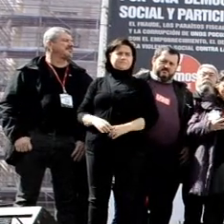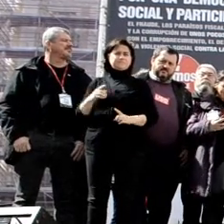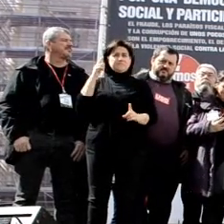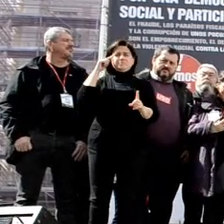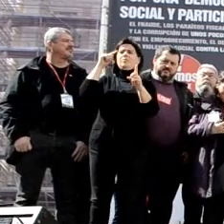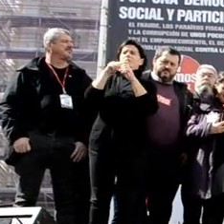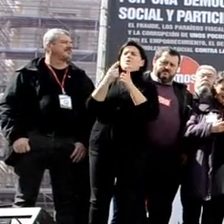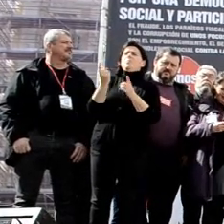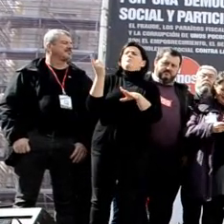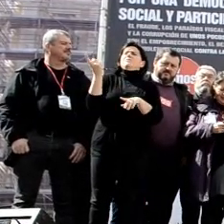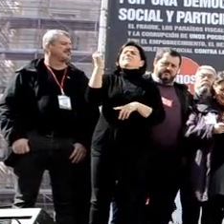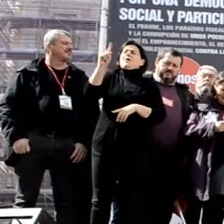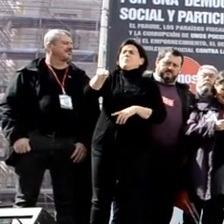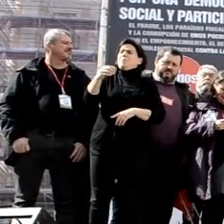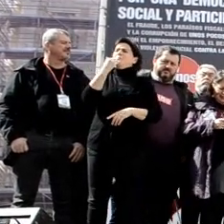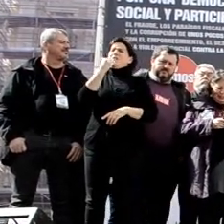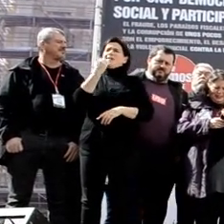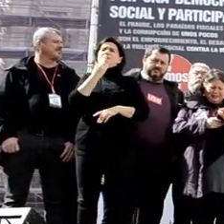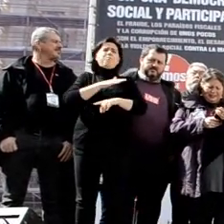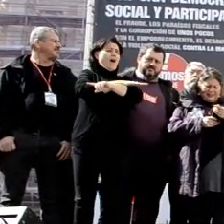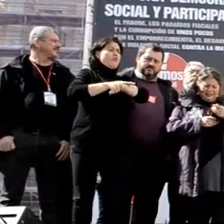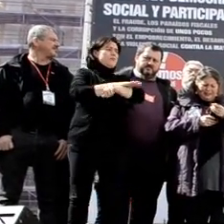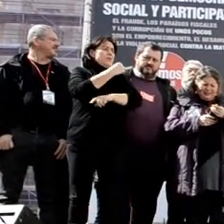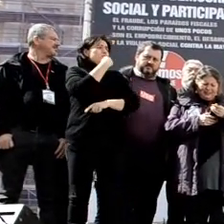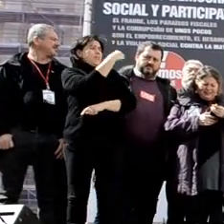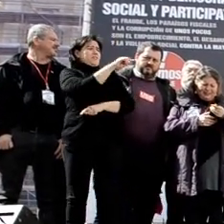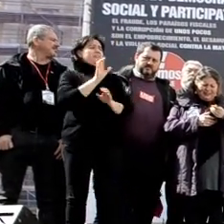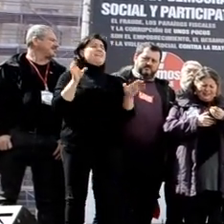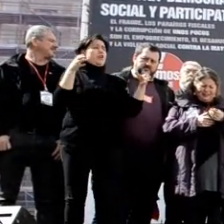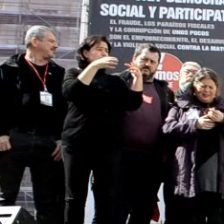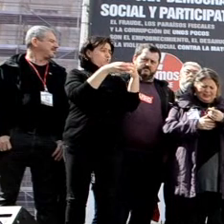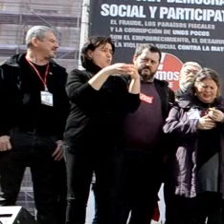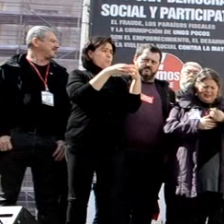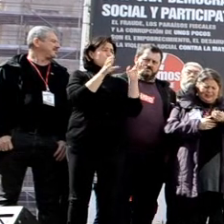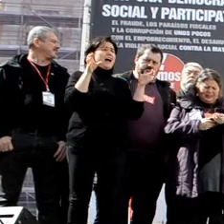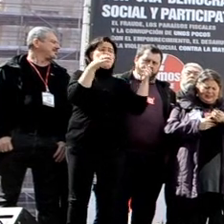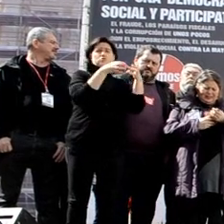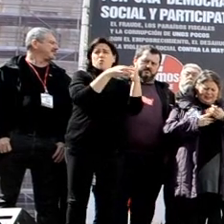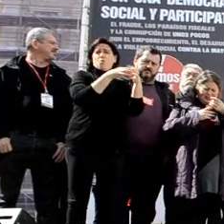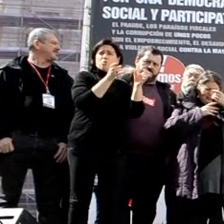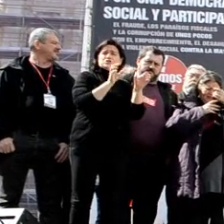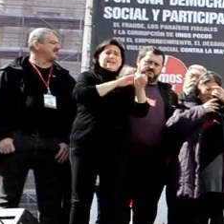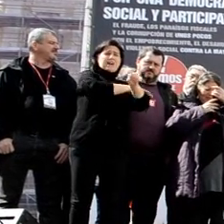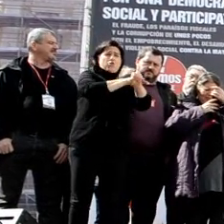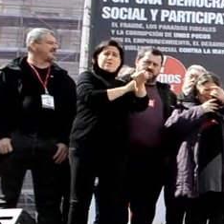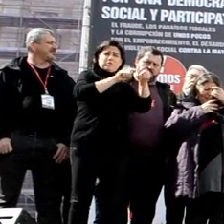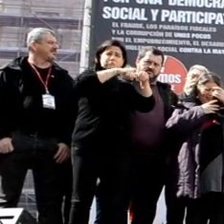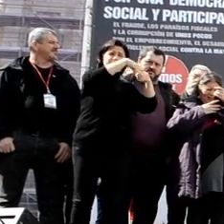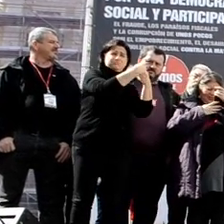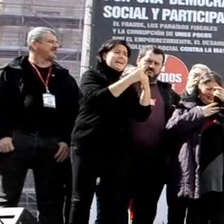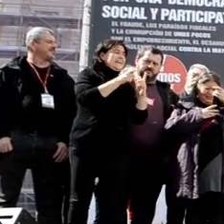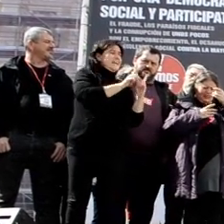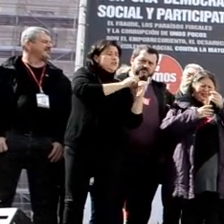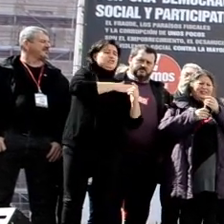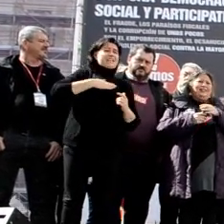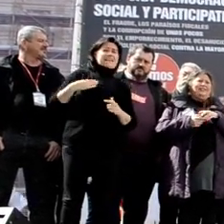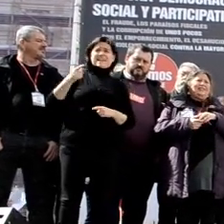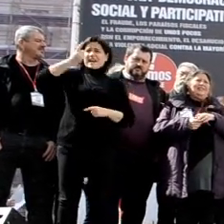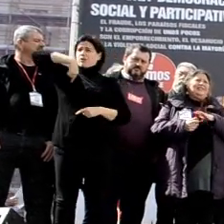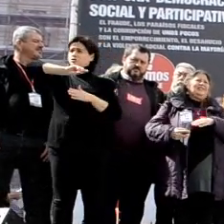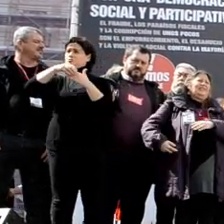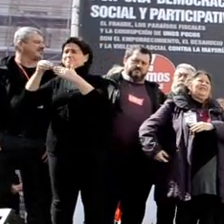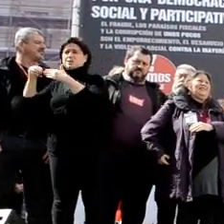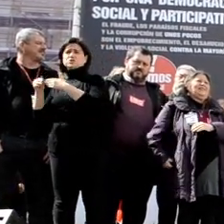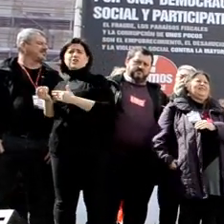Para advertir al Gobierno y a los grupos parlamentarios de las Cortes sobre cualquier intento de engañar a la ciudadanía en